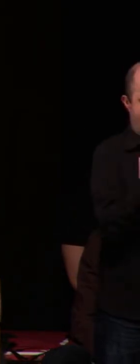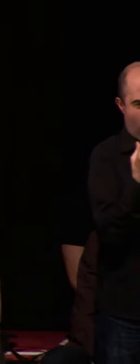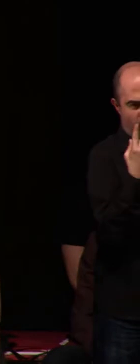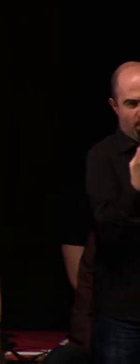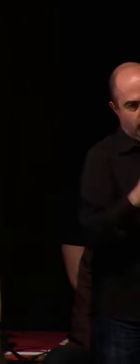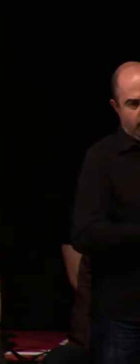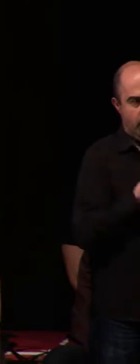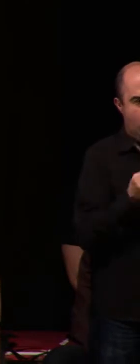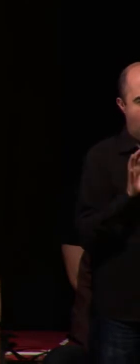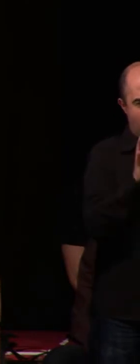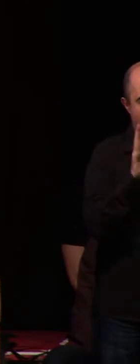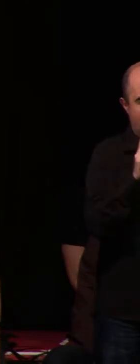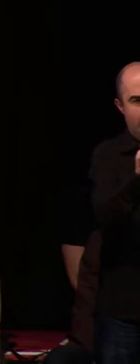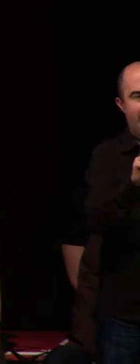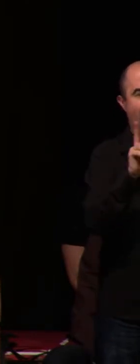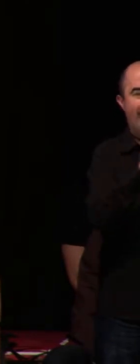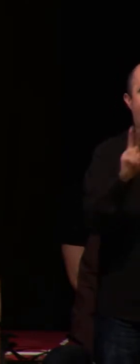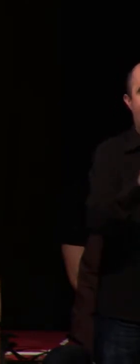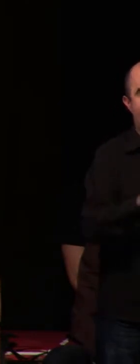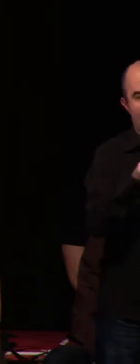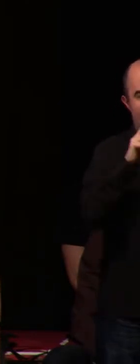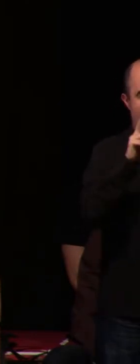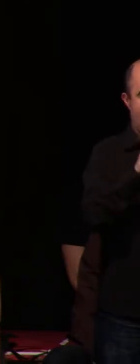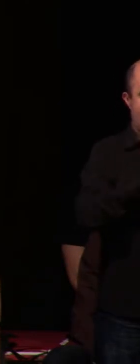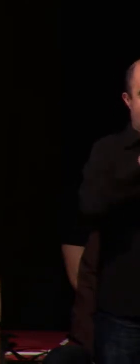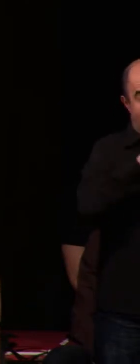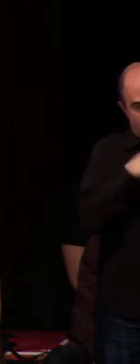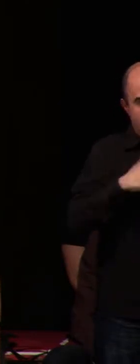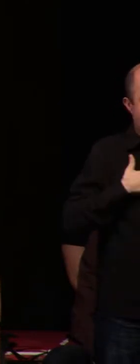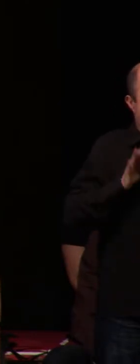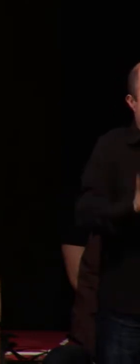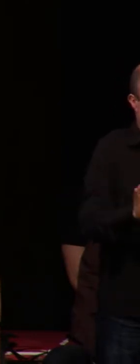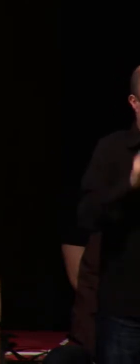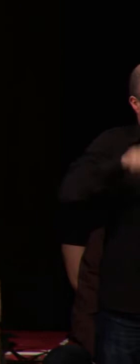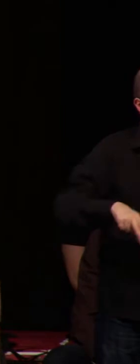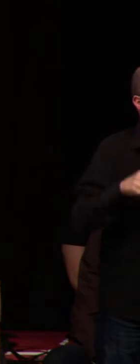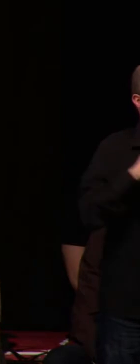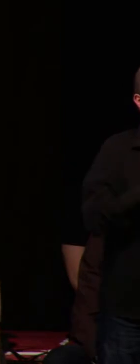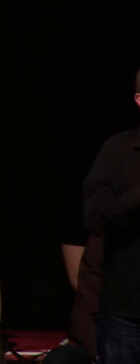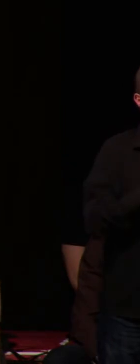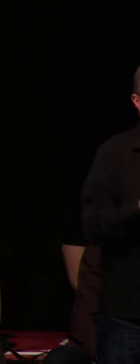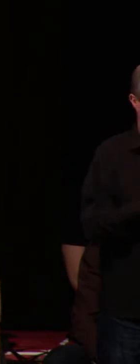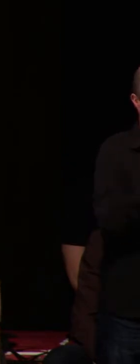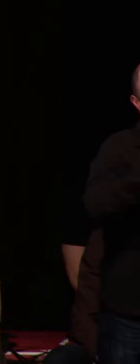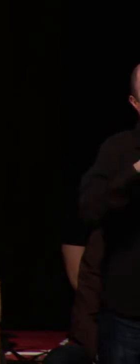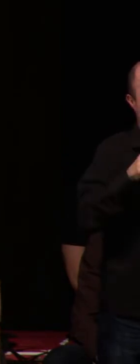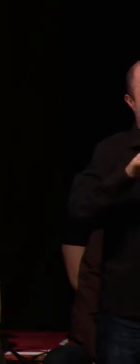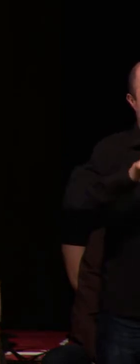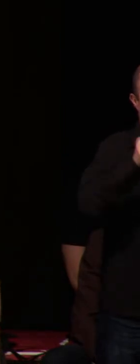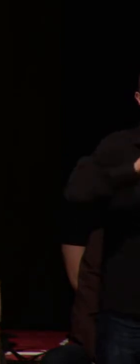queda tot un país per reconstruir. Per això, òbviament, som lluita. També som ruptura. I quan diem